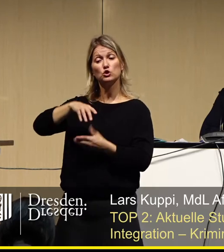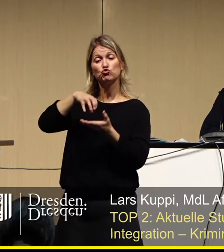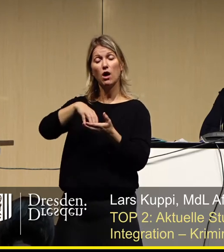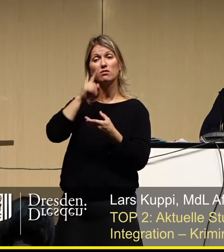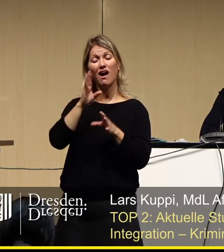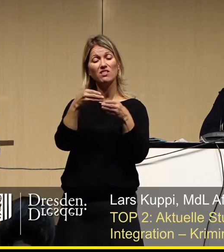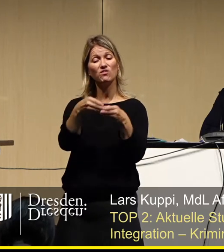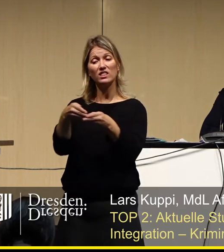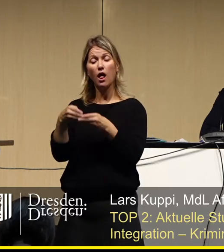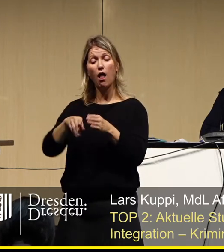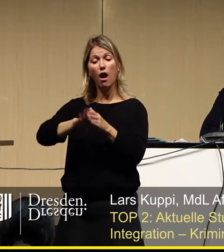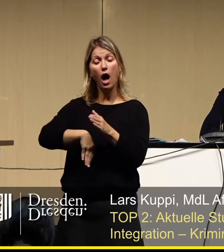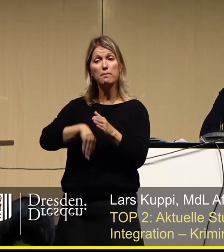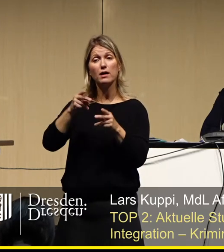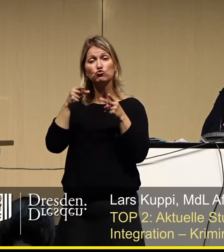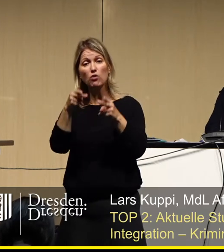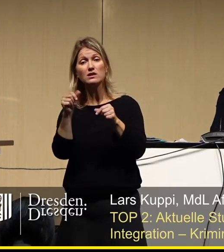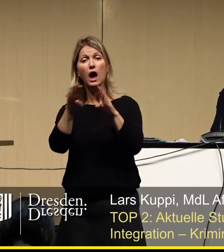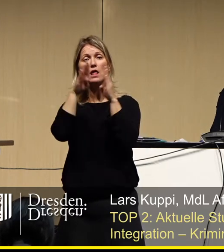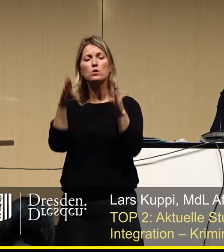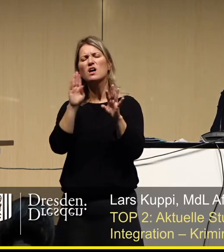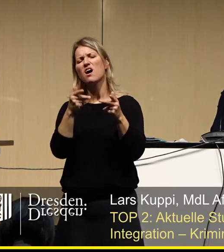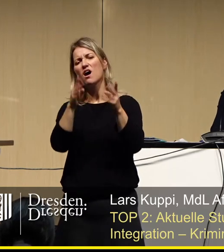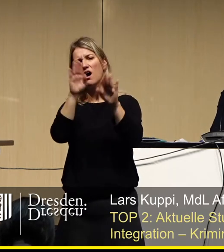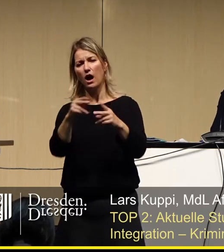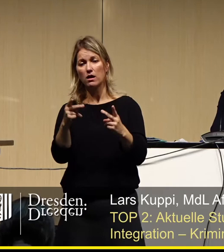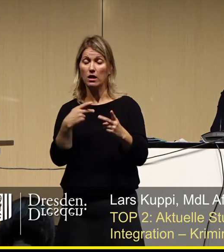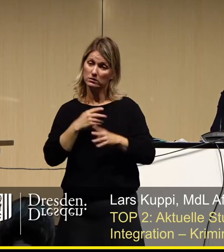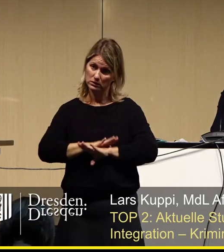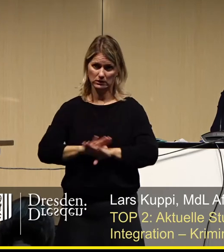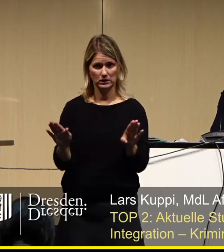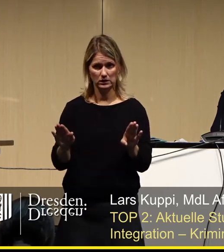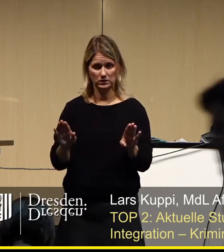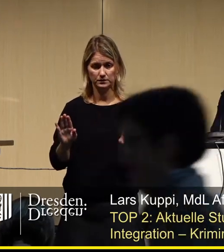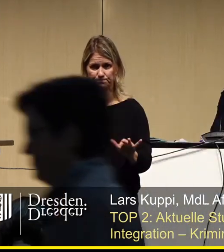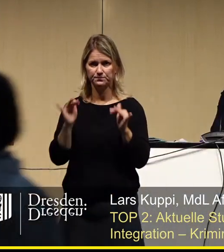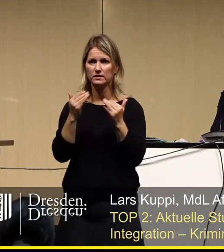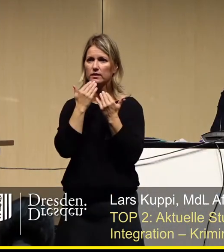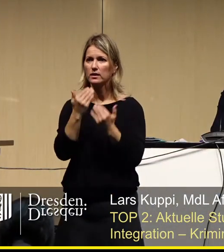ab, nicht eine Straße, nicht ein Haus. Ich bedanke mich für Ihre Aufmerksamkeit.